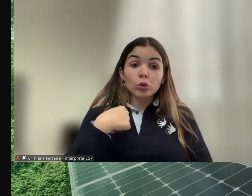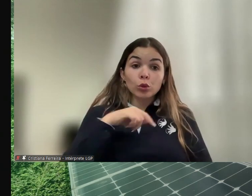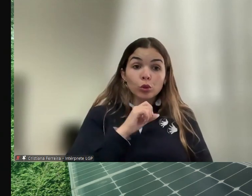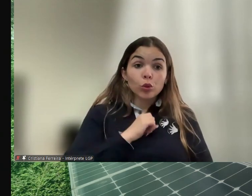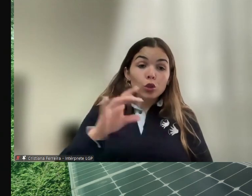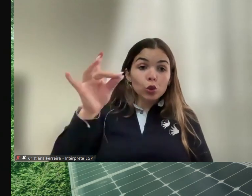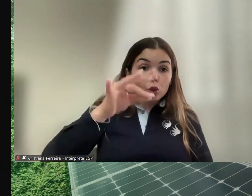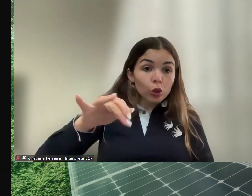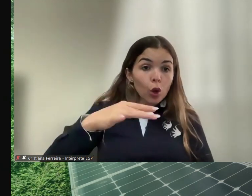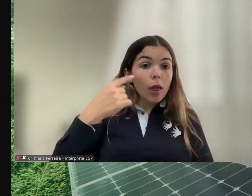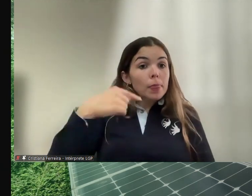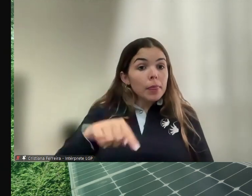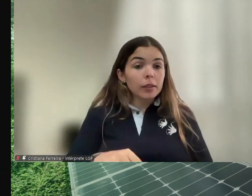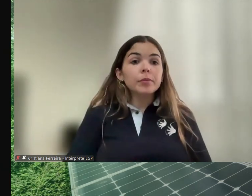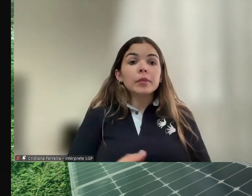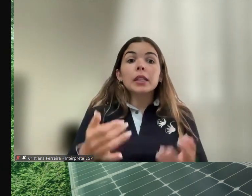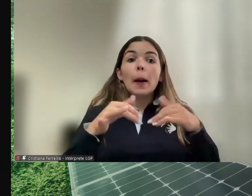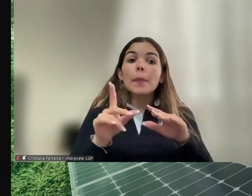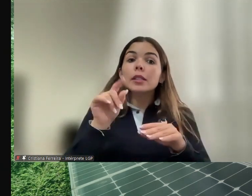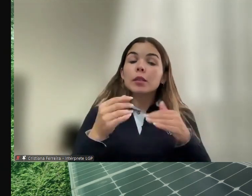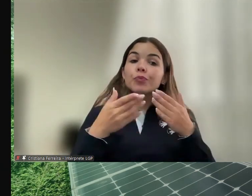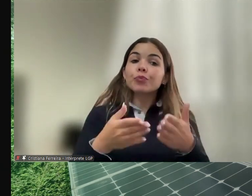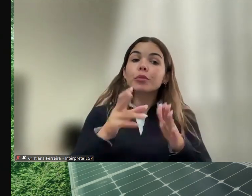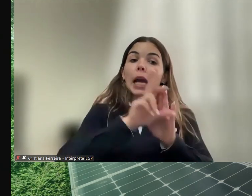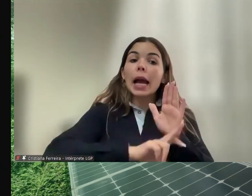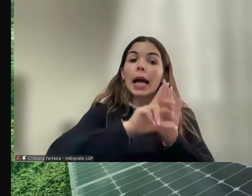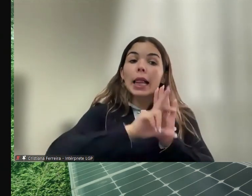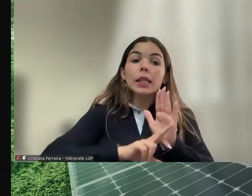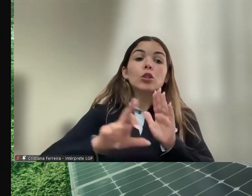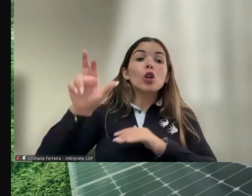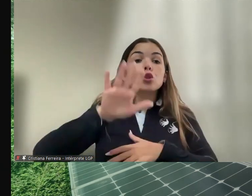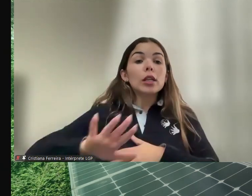regional, e também contribuir para o relatório nacional.